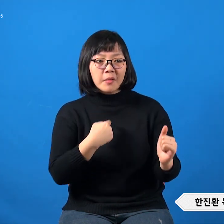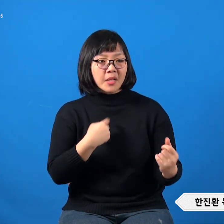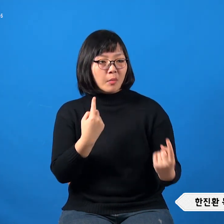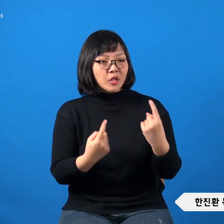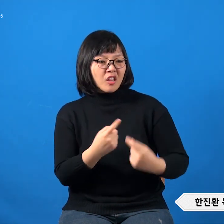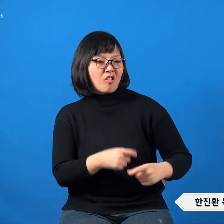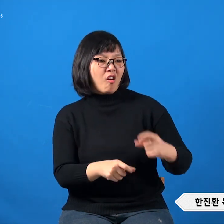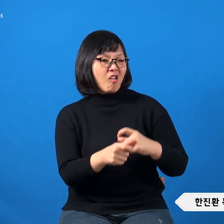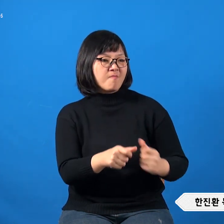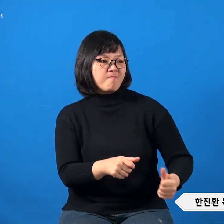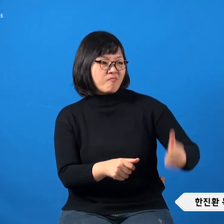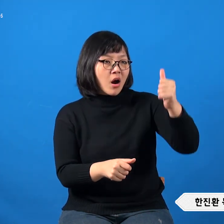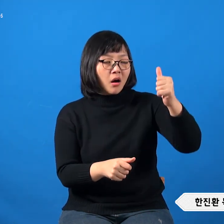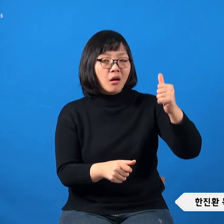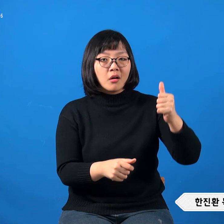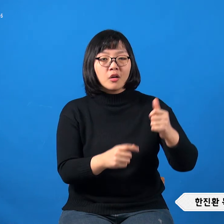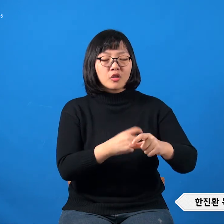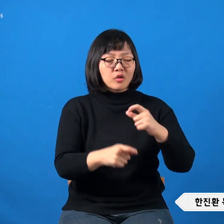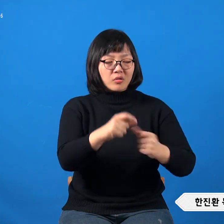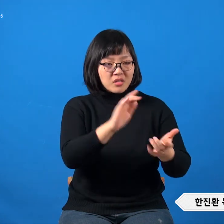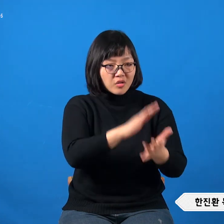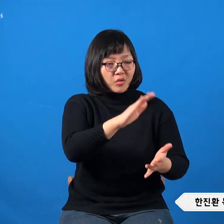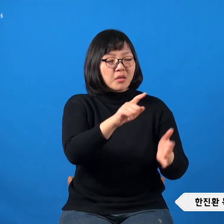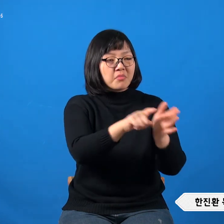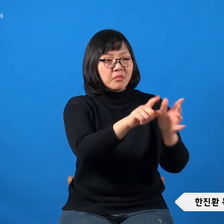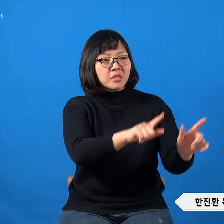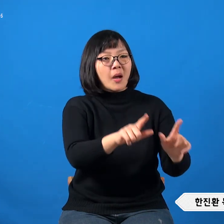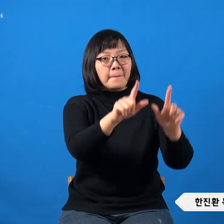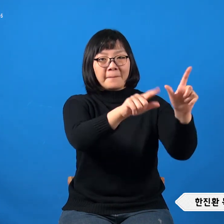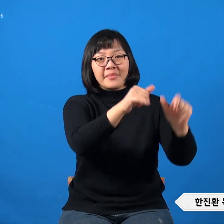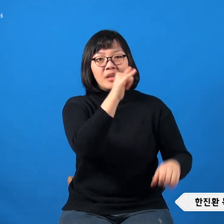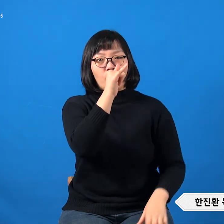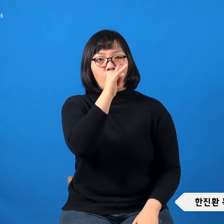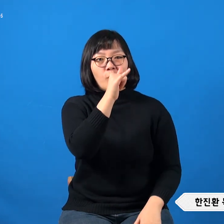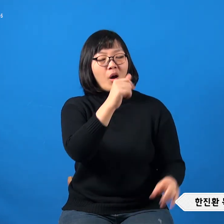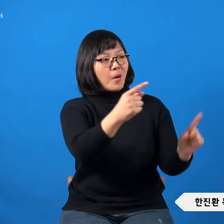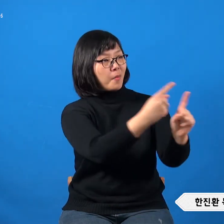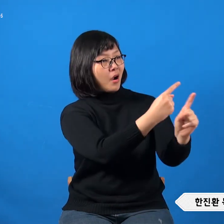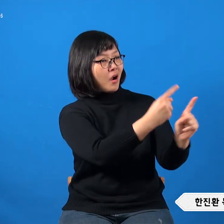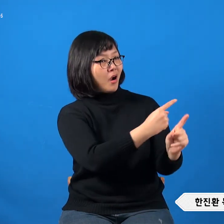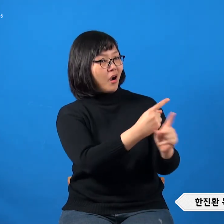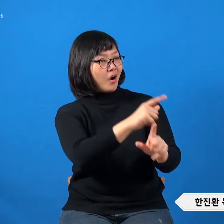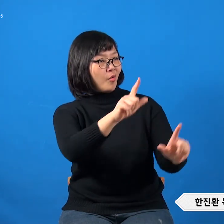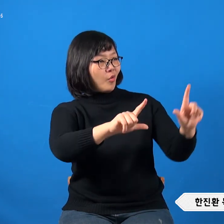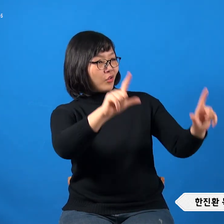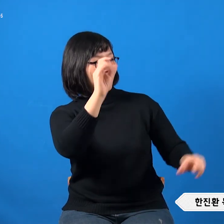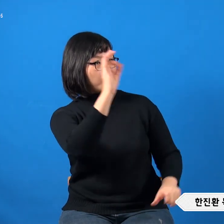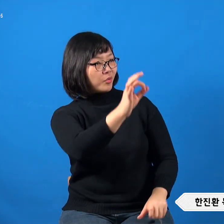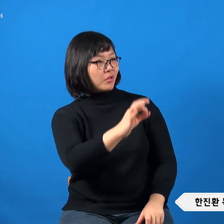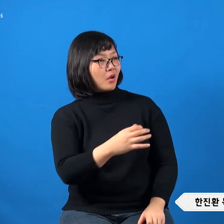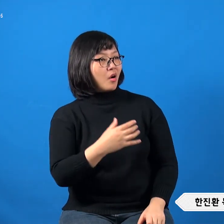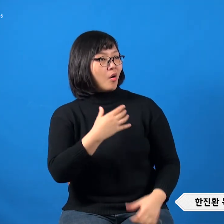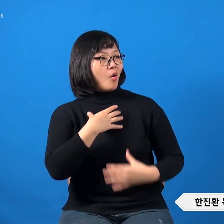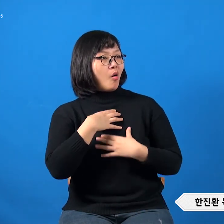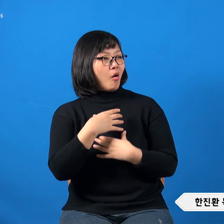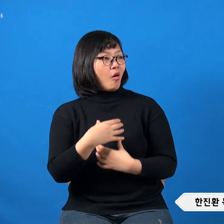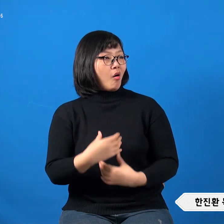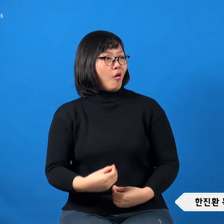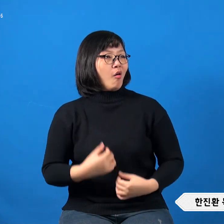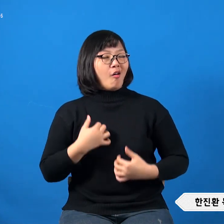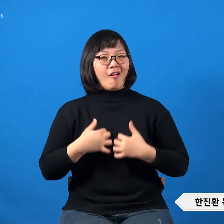열심히 뜨겁게 신앙생활을 하기도 하고, 그렇게 변해가는 것을 보면서 이 집사님 마음에